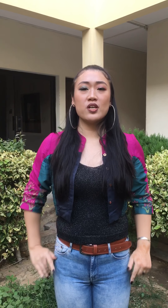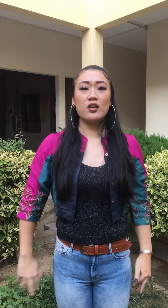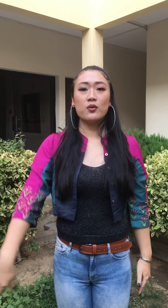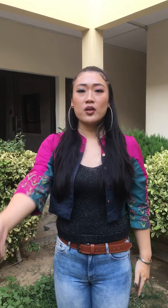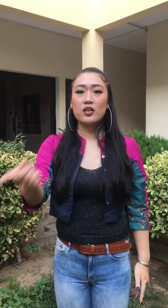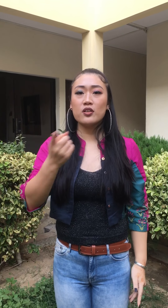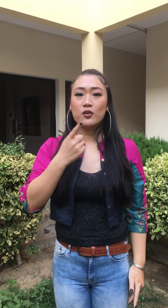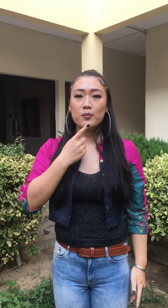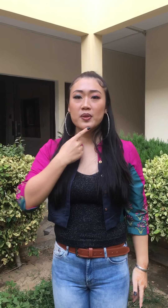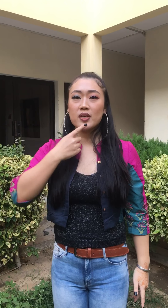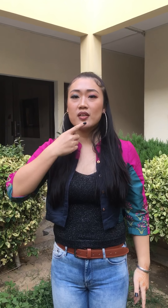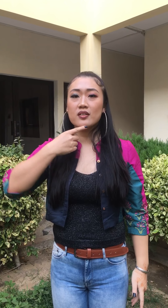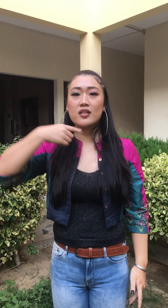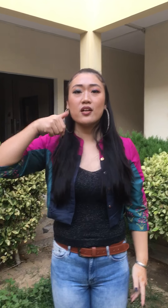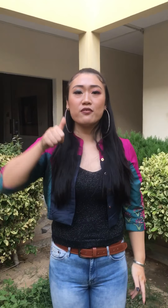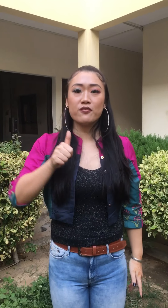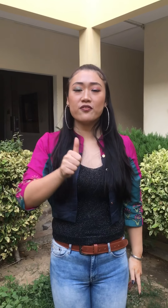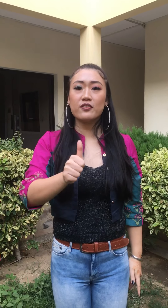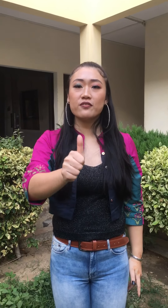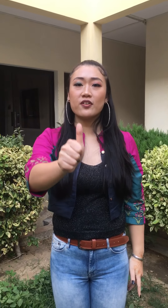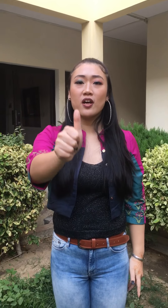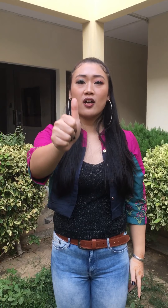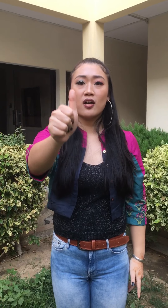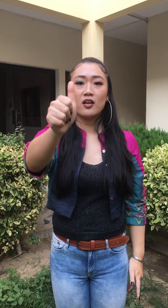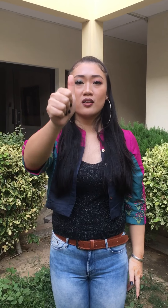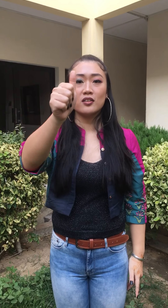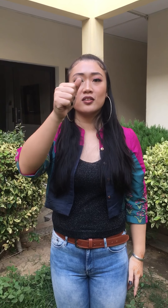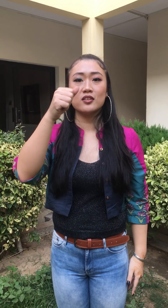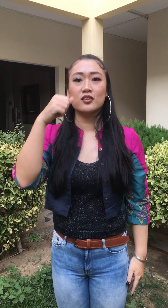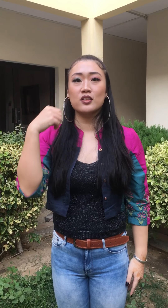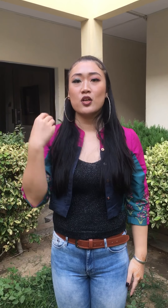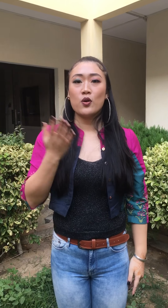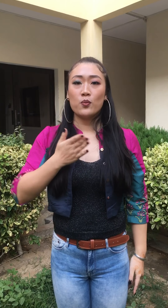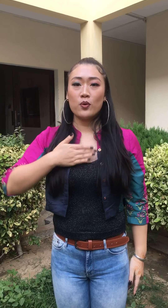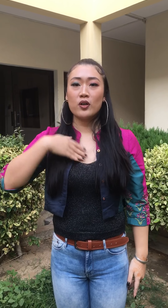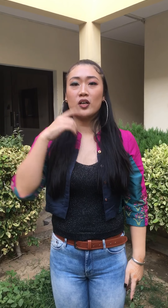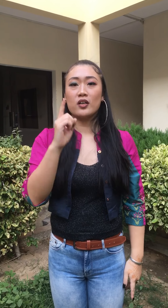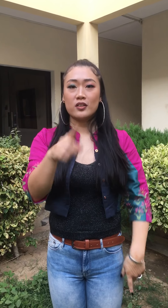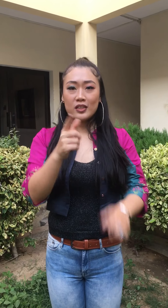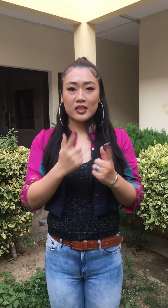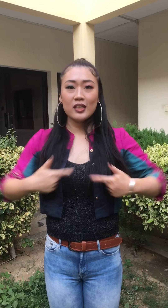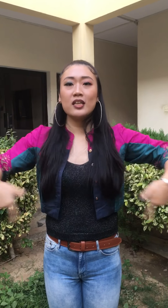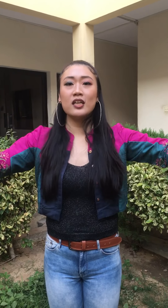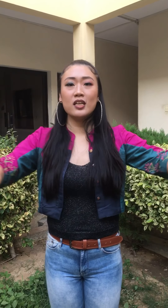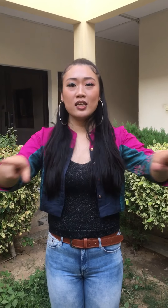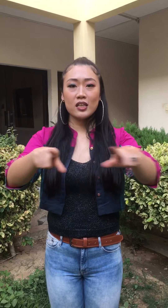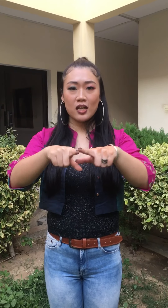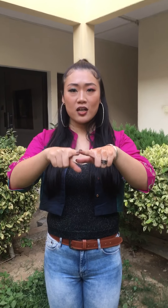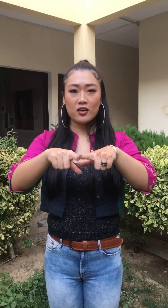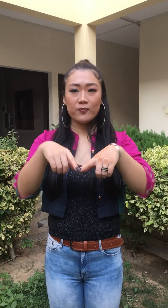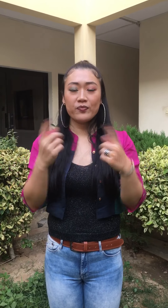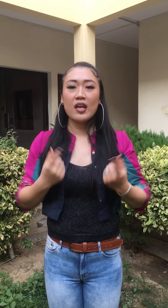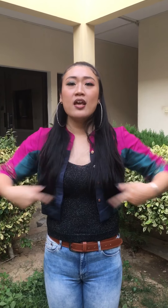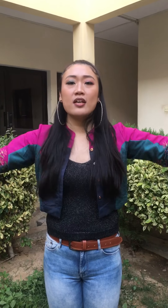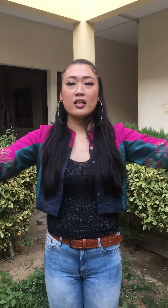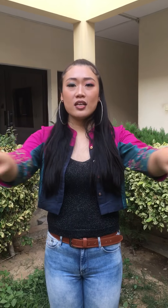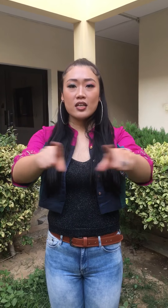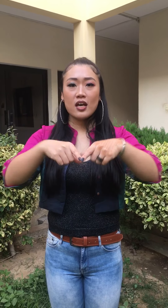才会有迷人芬芳。我和你一样，一样